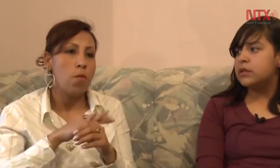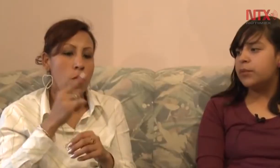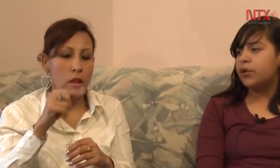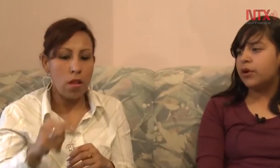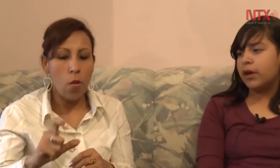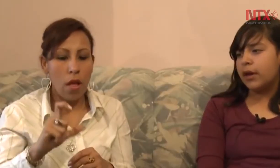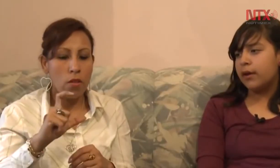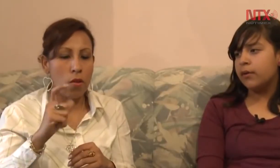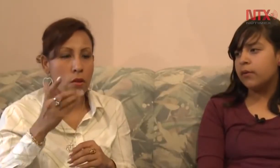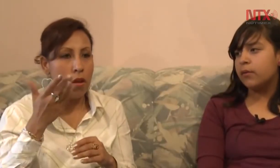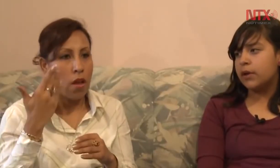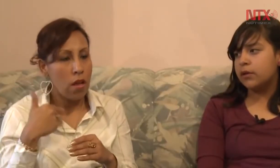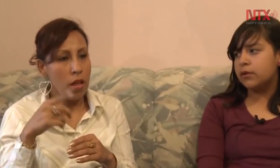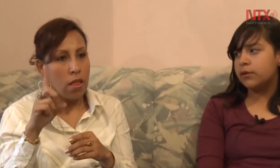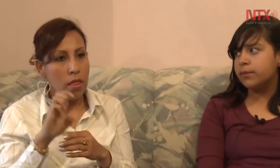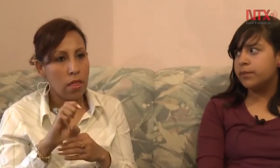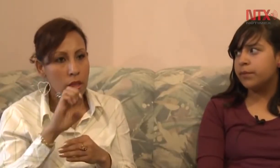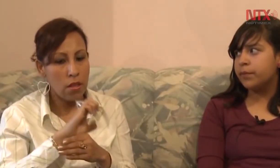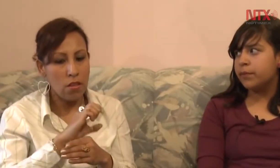información de Montserrat Nornelas, Notimex.